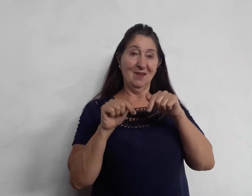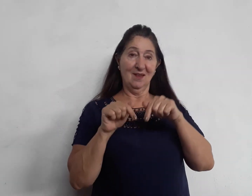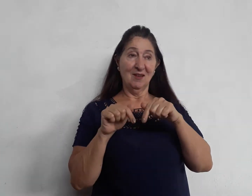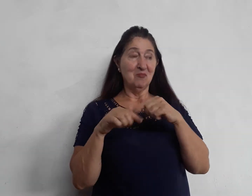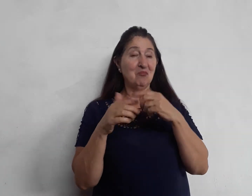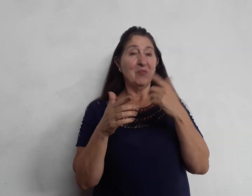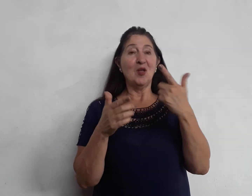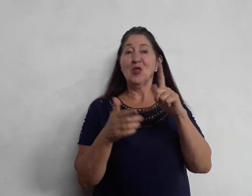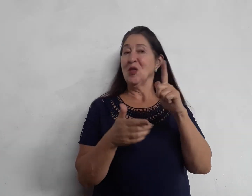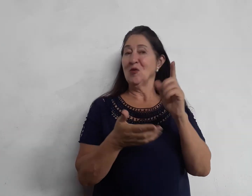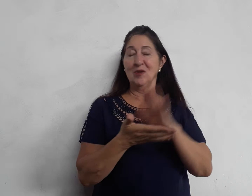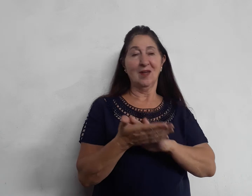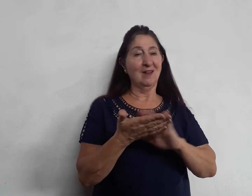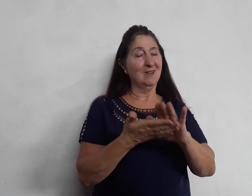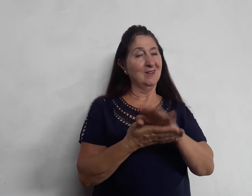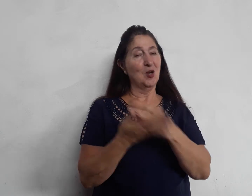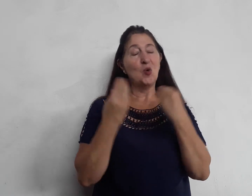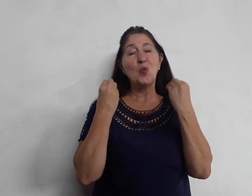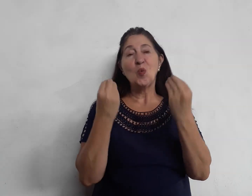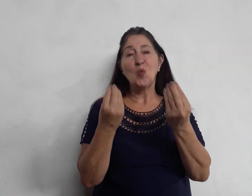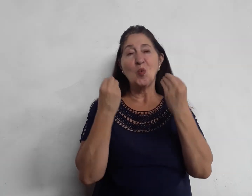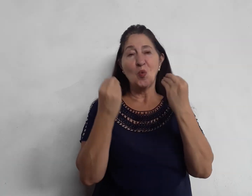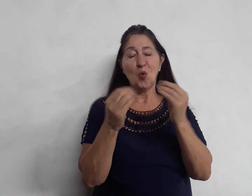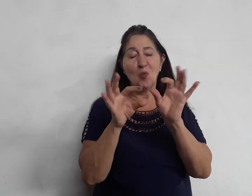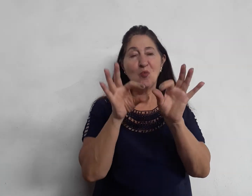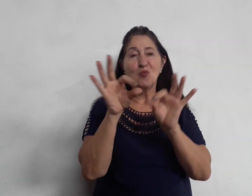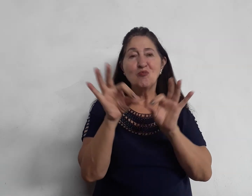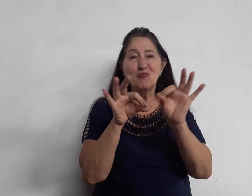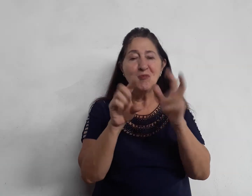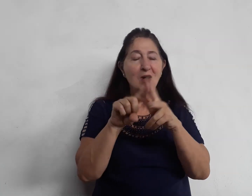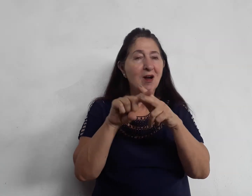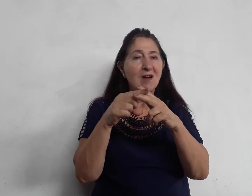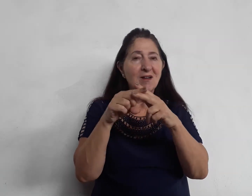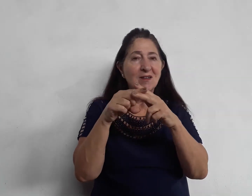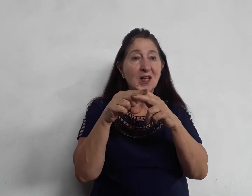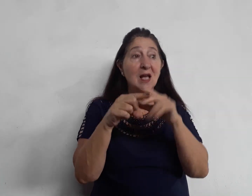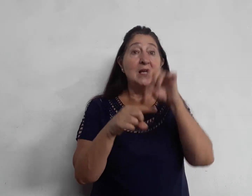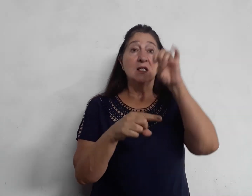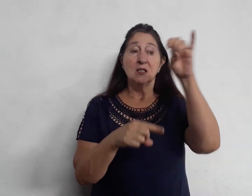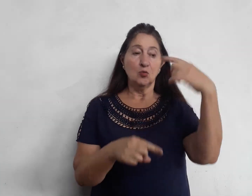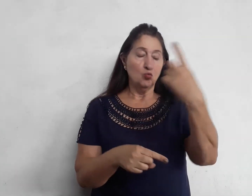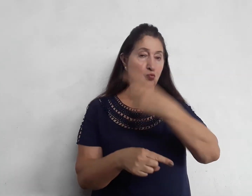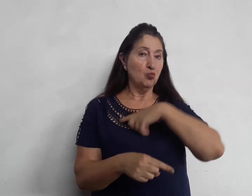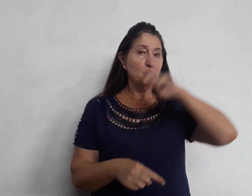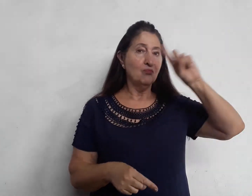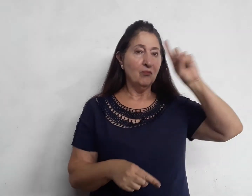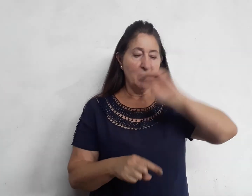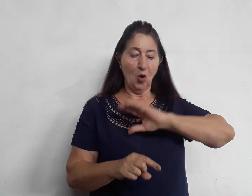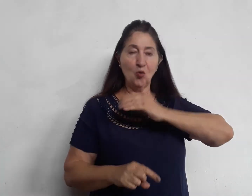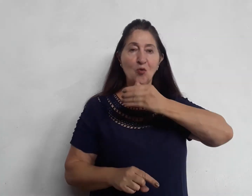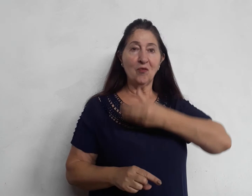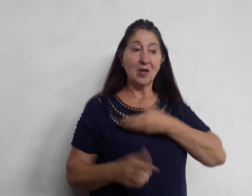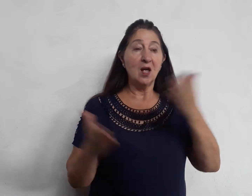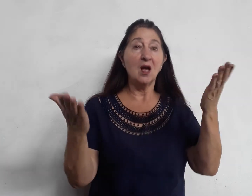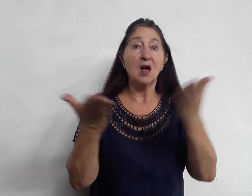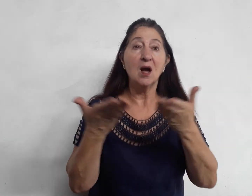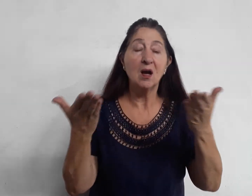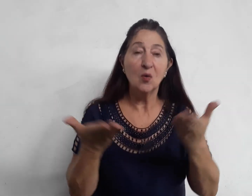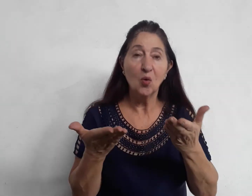tem jeito. Se nós não nos convertermos enquanto estivermos aqui, não tem jeito. Se nós